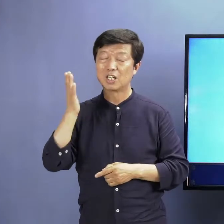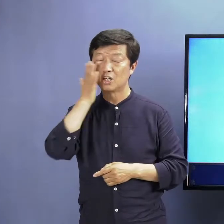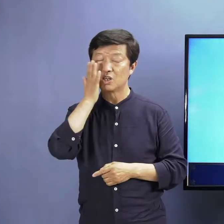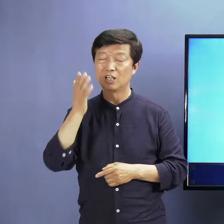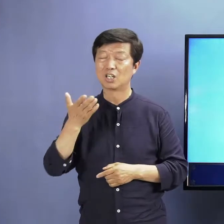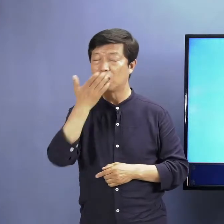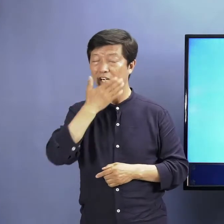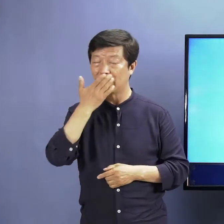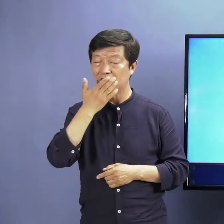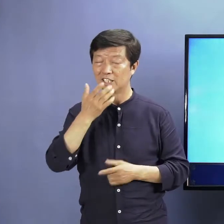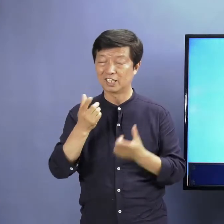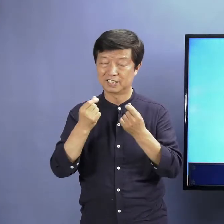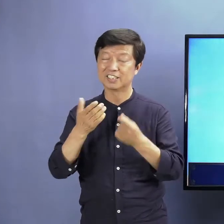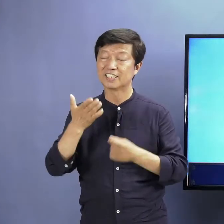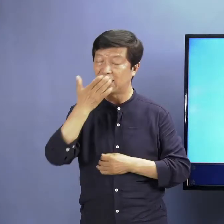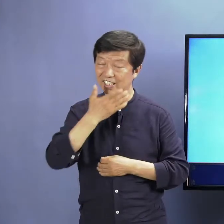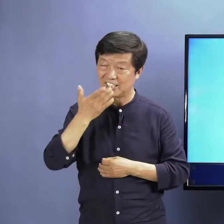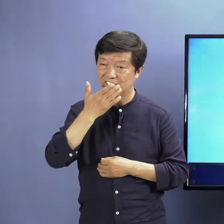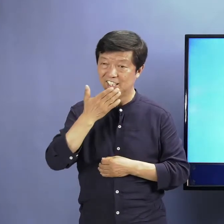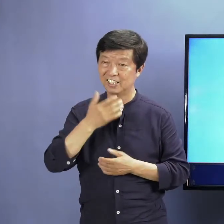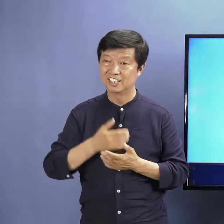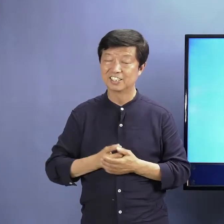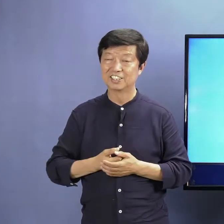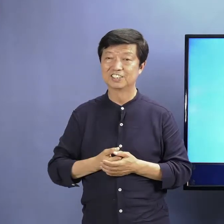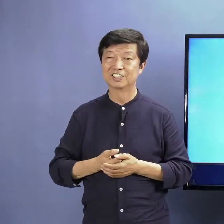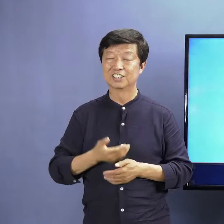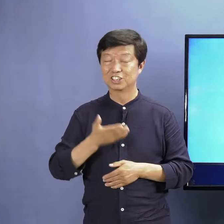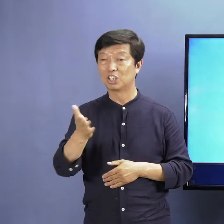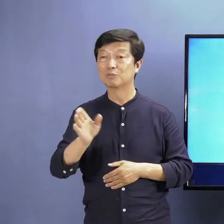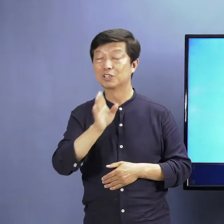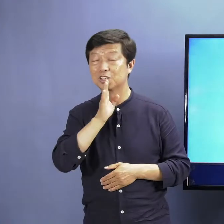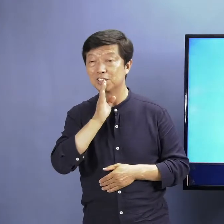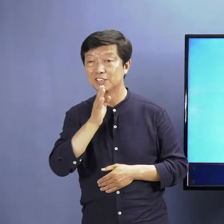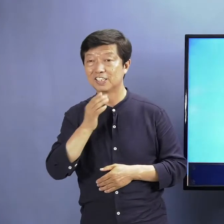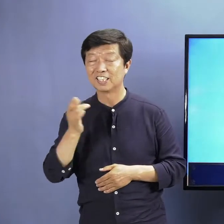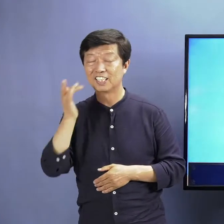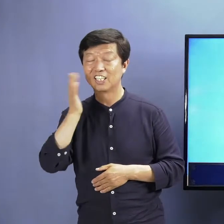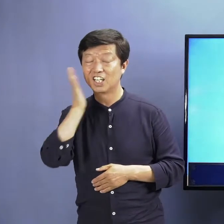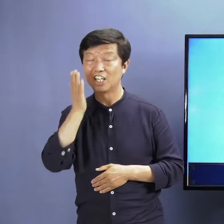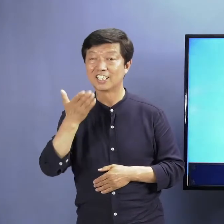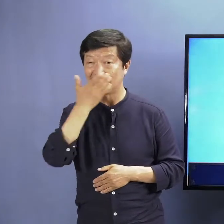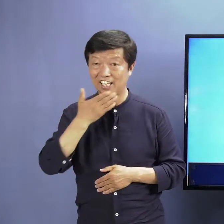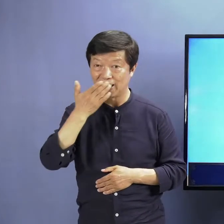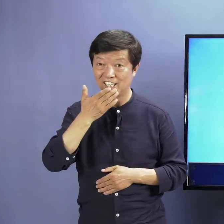송이꿀보다 달도다. 좀 생소하지 않으세요? 뭐 이렇게 표현을 그렇게까지 했을까? 뭐.